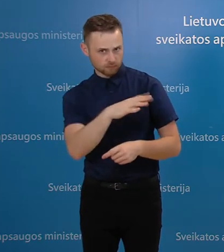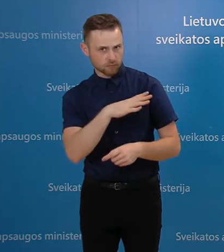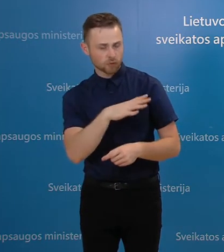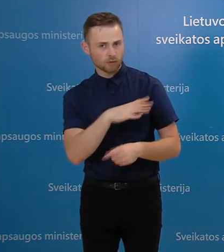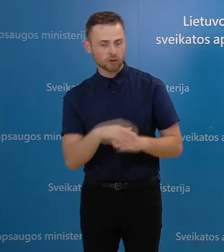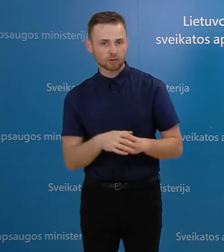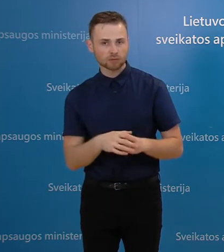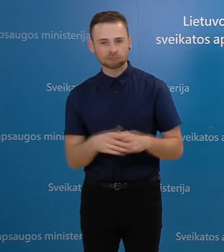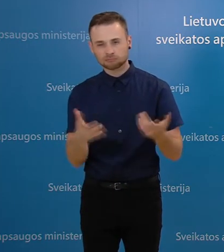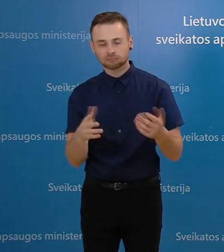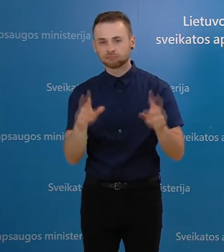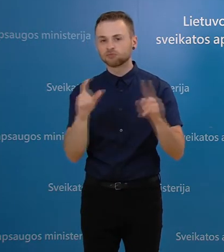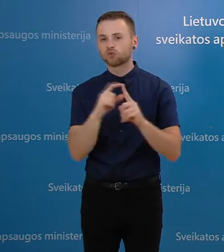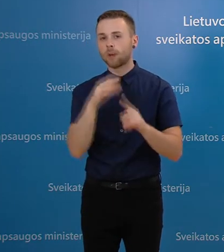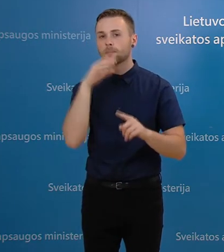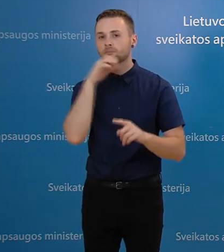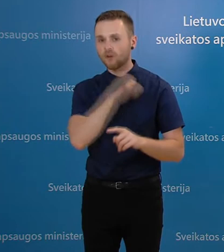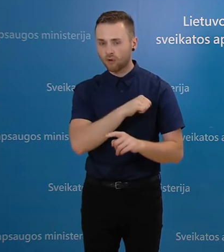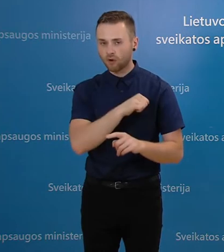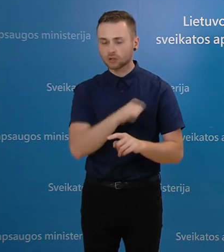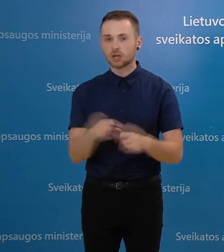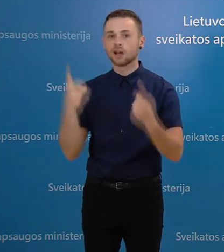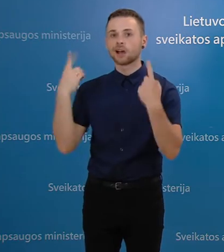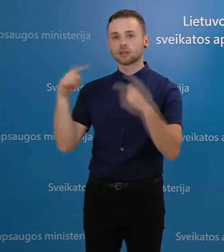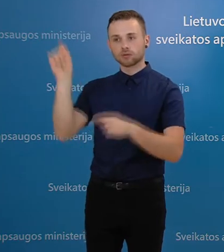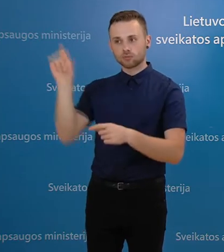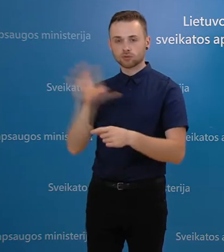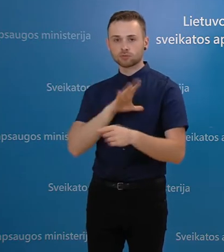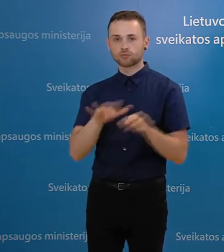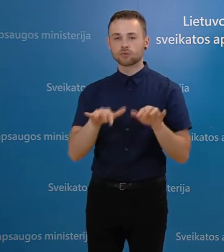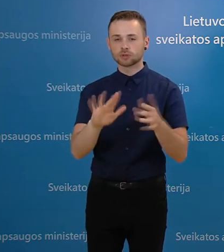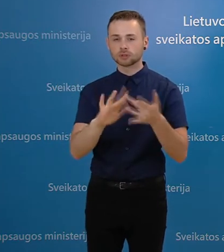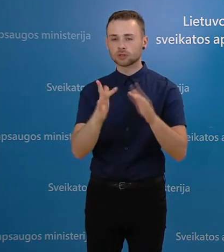sakoma, pavogti, tiksliau, ar prie jų kažkas tai jungiasi, ar juos žiūrėjo tas, kas